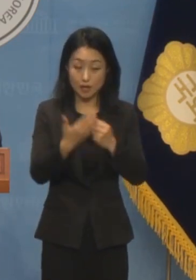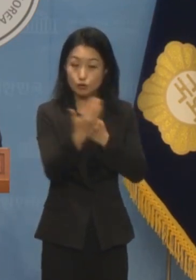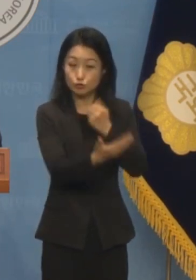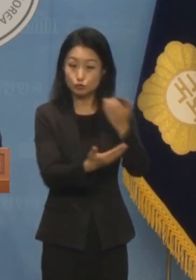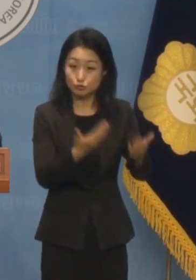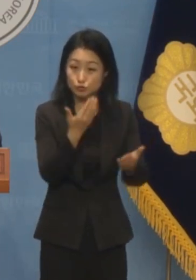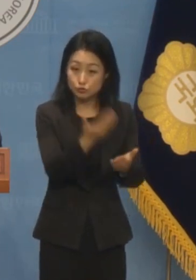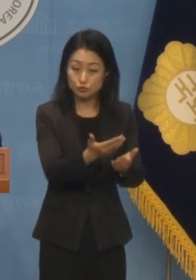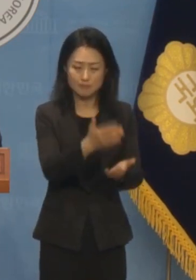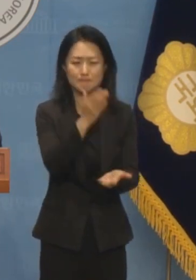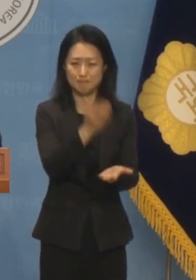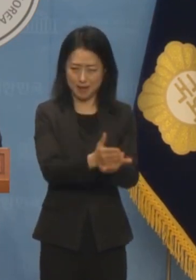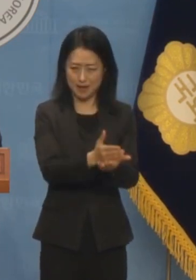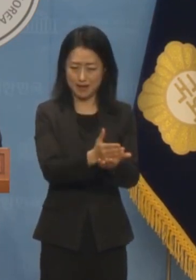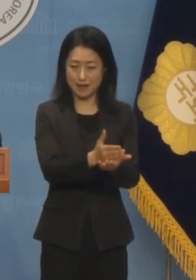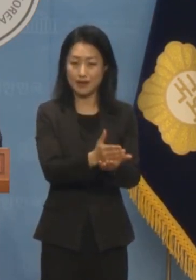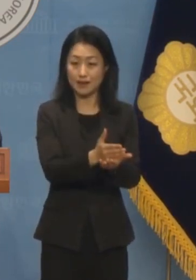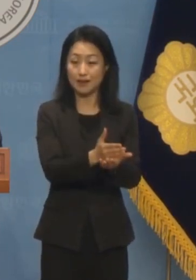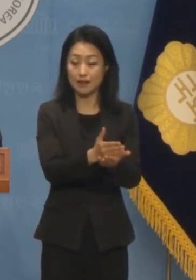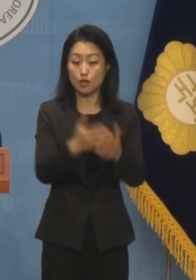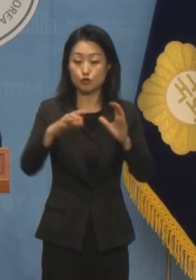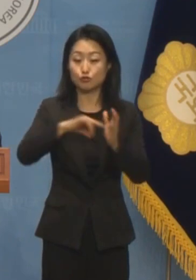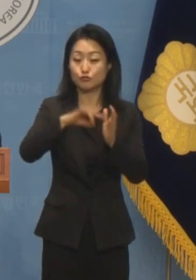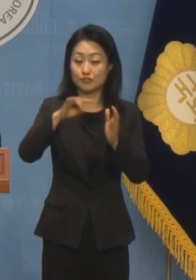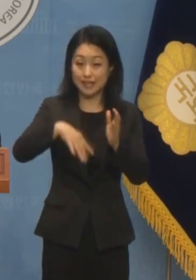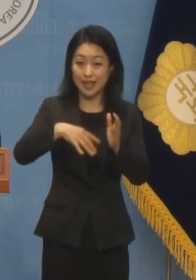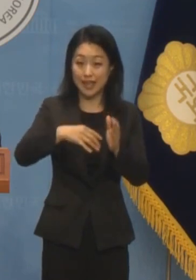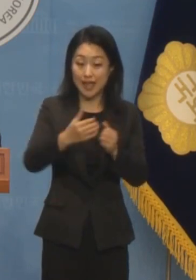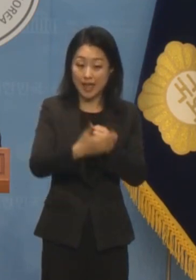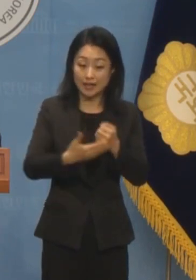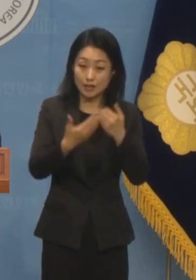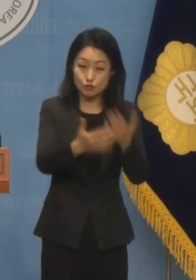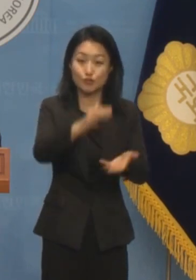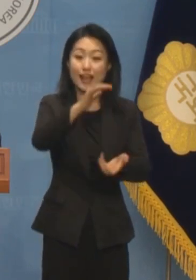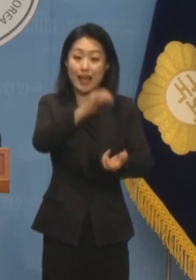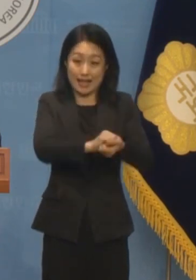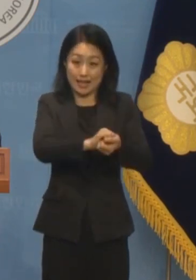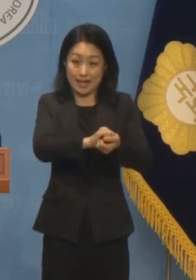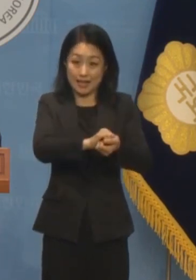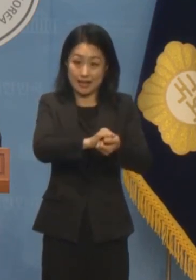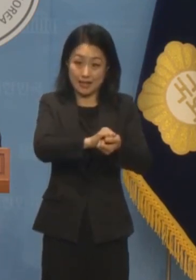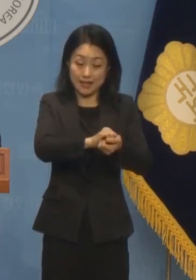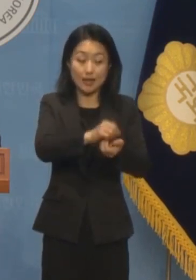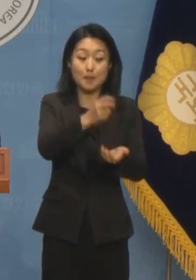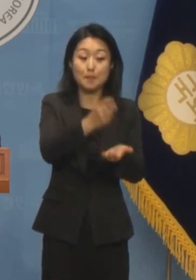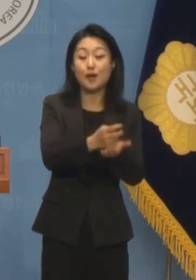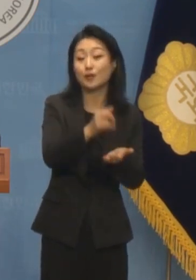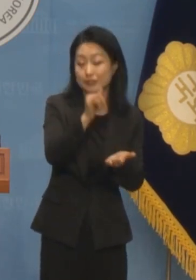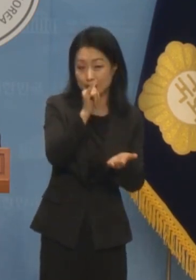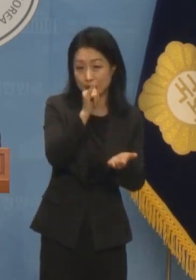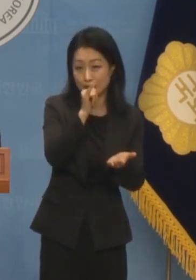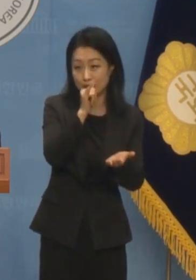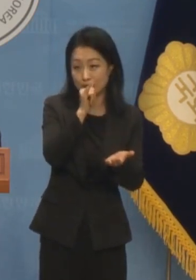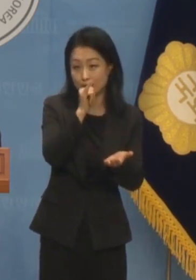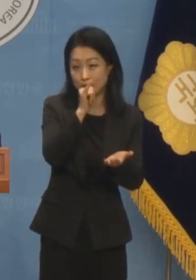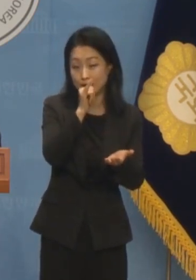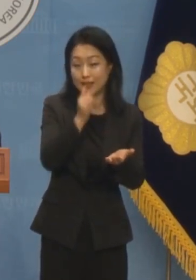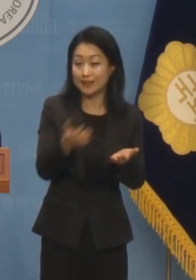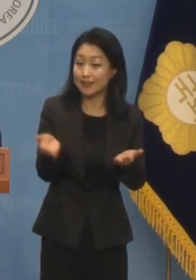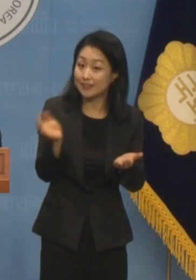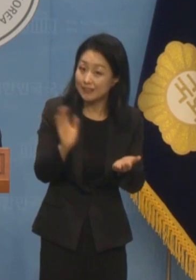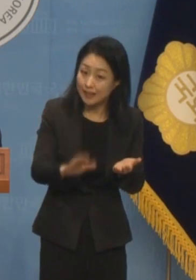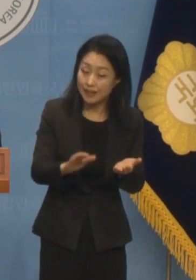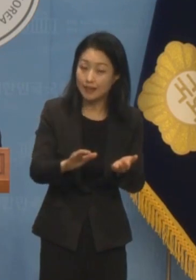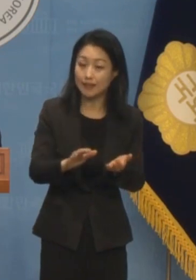주지 말라는 취지에서 국세 감면 한도 관리를 규정하고 있습니다.